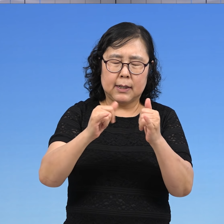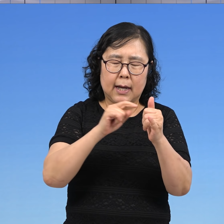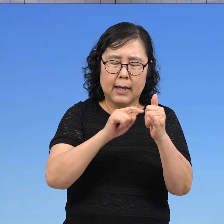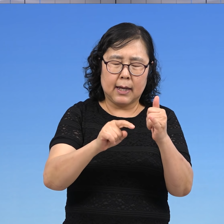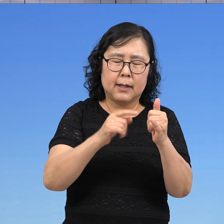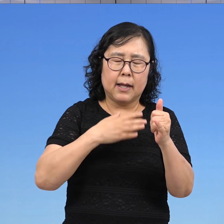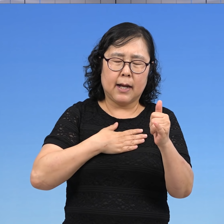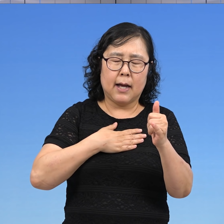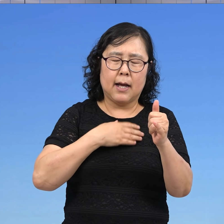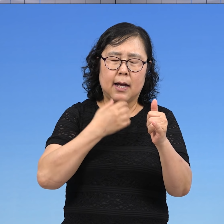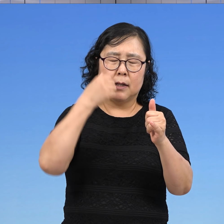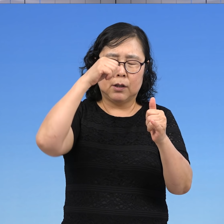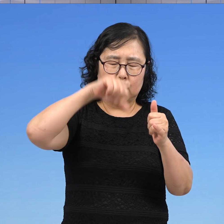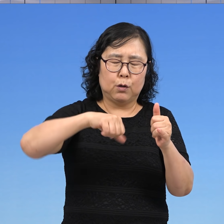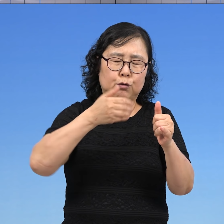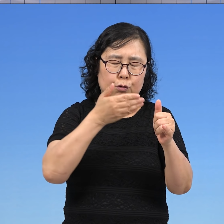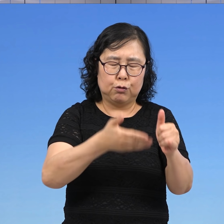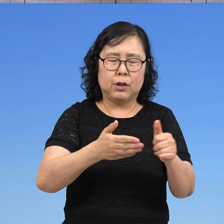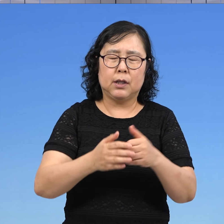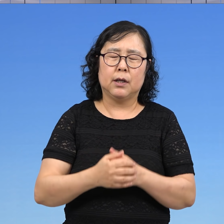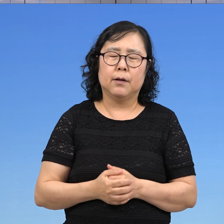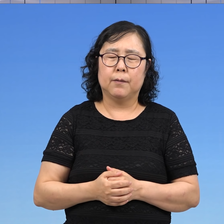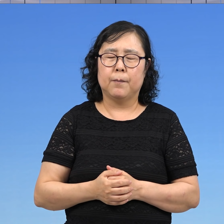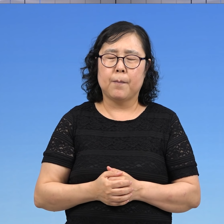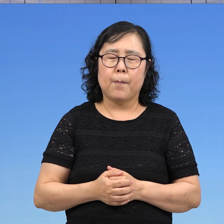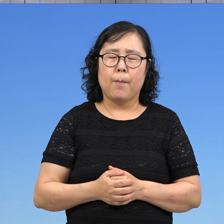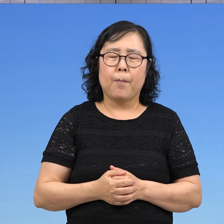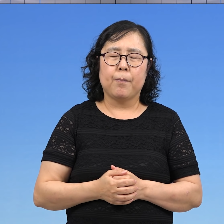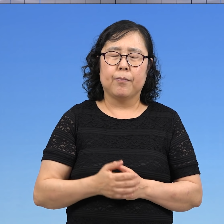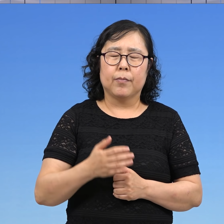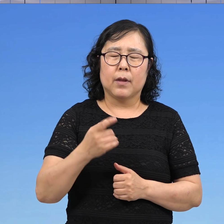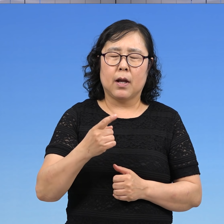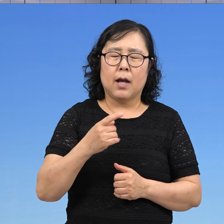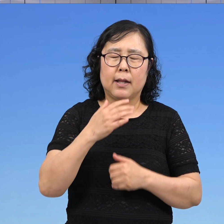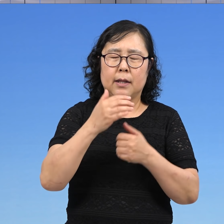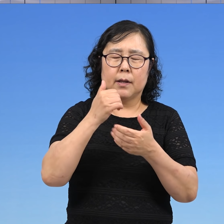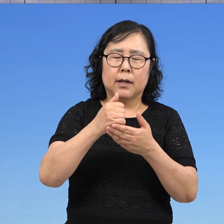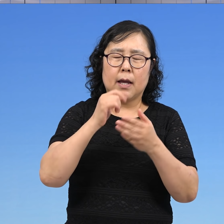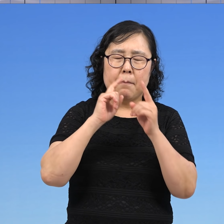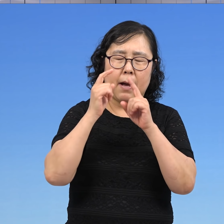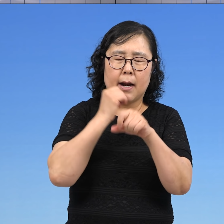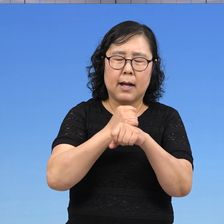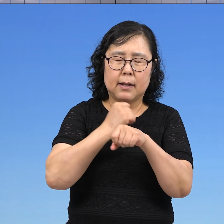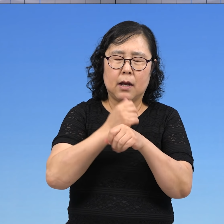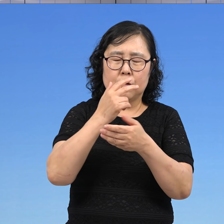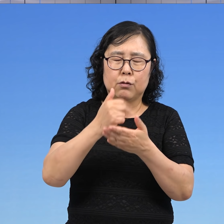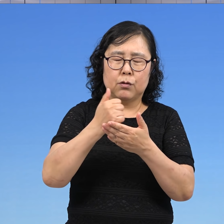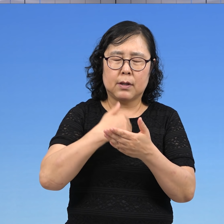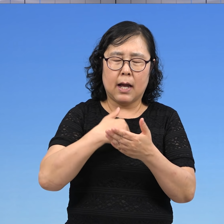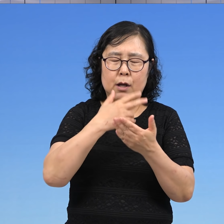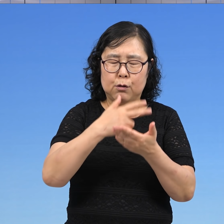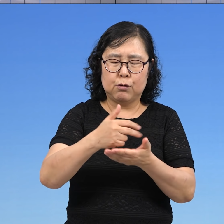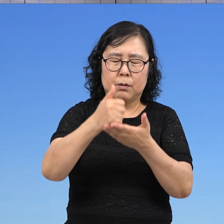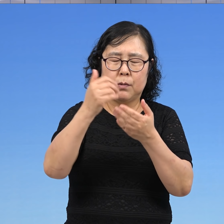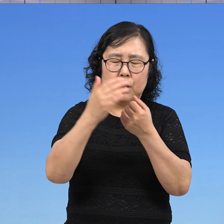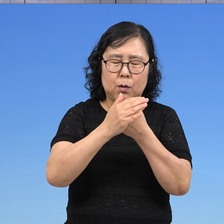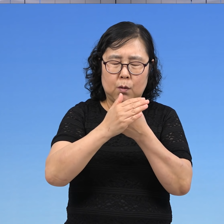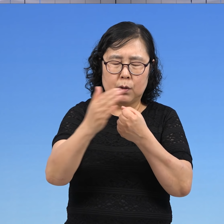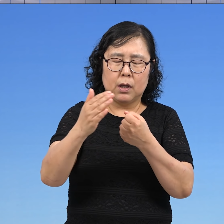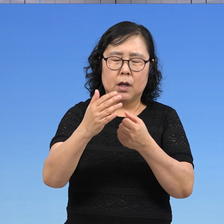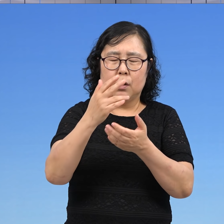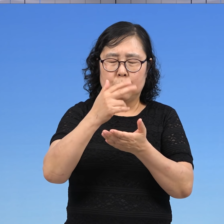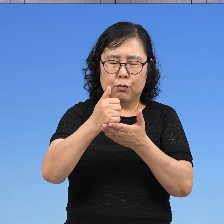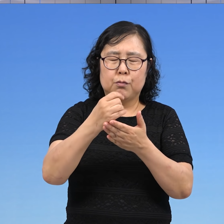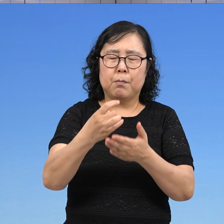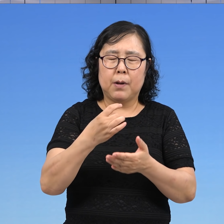저주하는 자에게는 내가 저주 아린 2 내가 여호와께 아뢰되 주는 나의 주님이